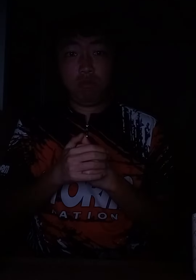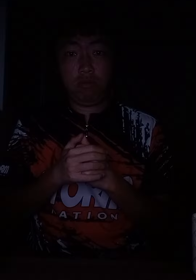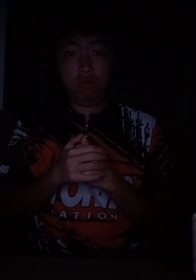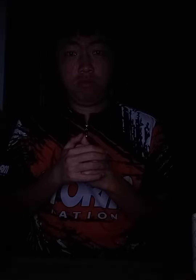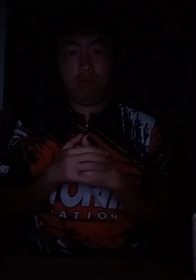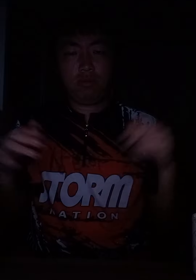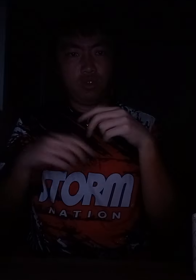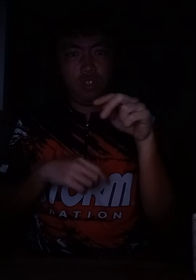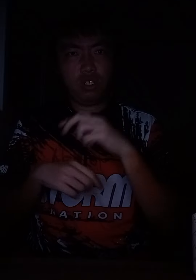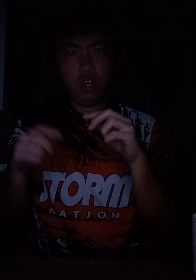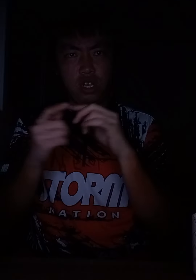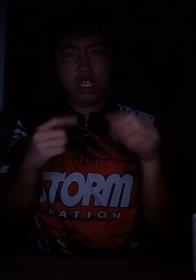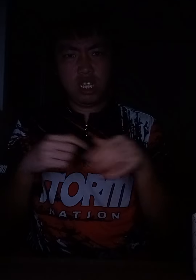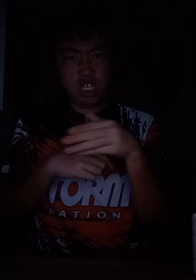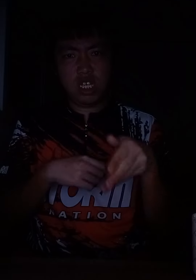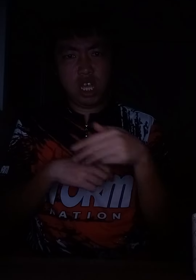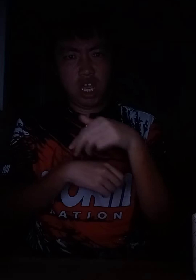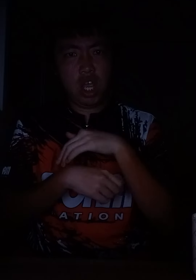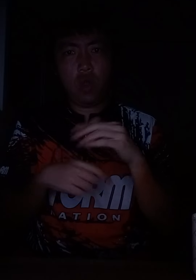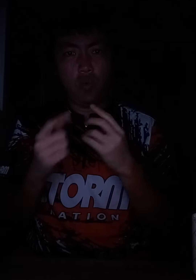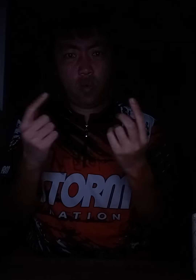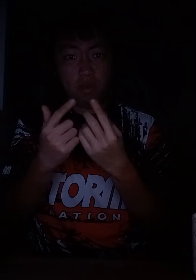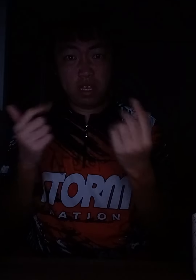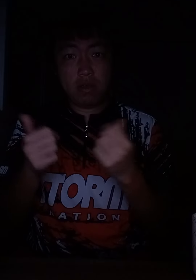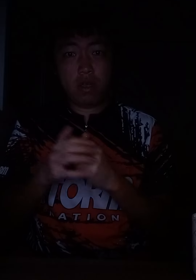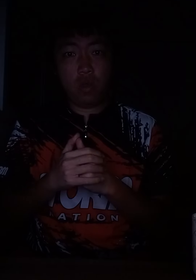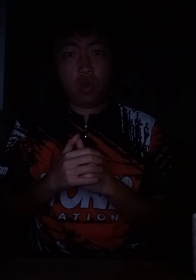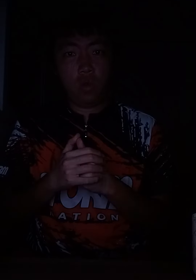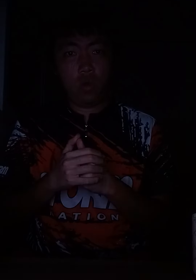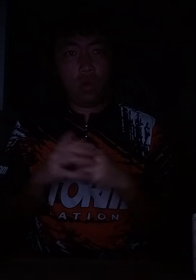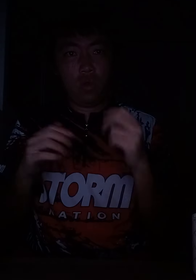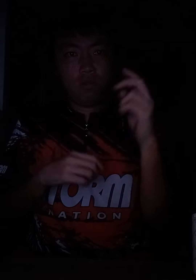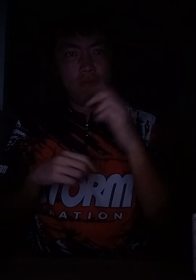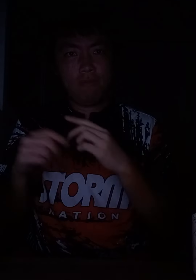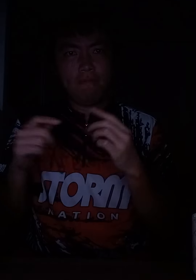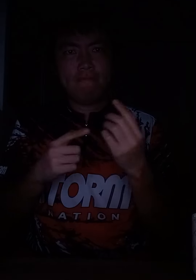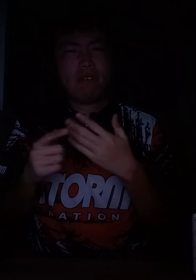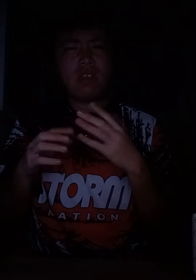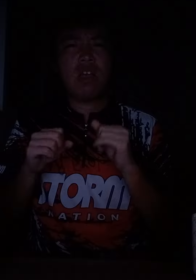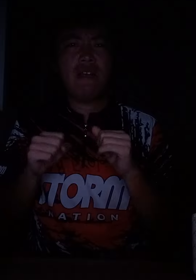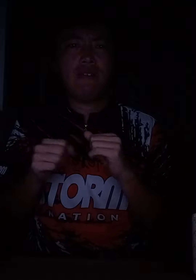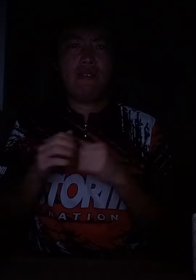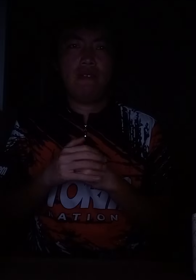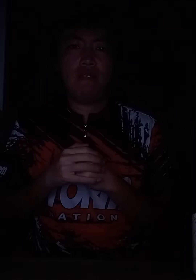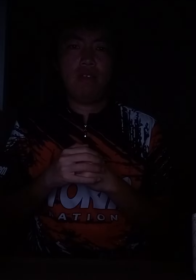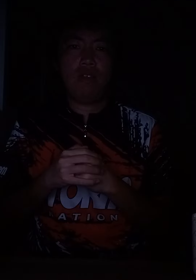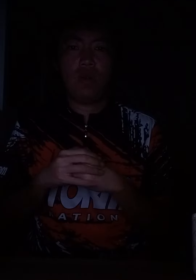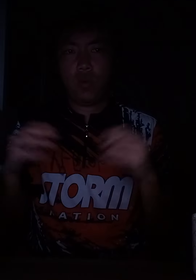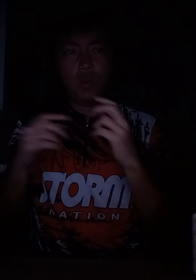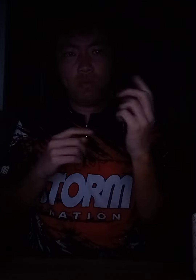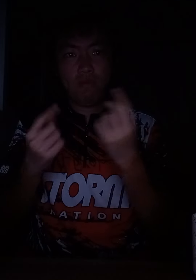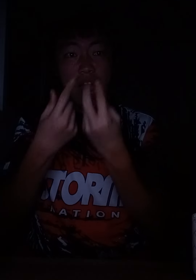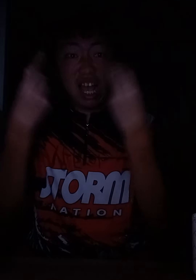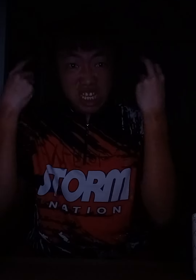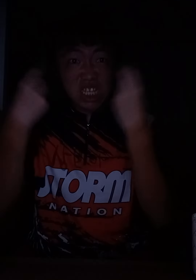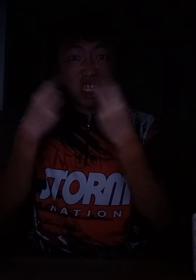두 사람은 열차에서 내린 뒤 화해해 인권은 피했지만 지켜본 시민의 마음은 착잡합니다. 오히려 마스크 쓰든 안 쓰든 무슨